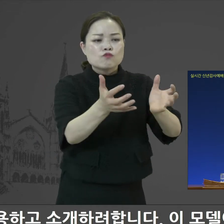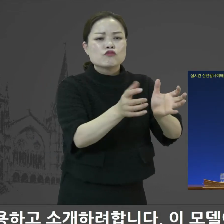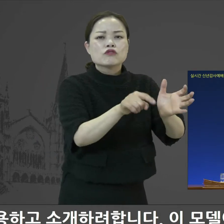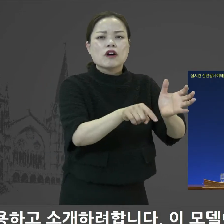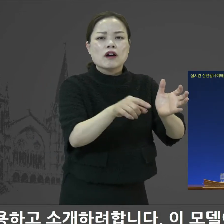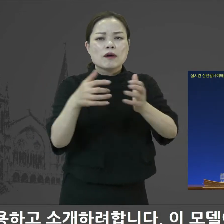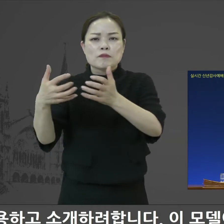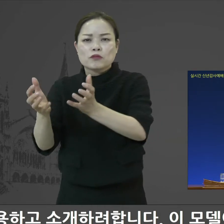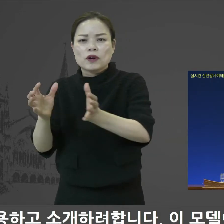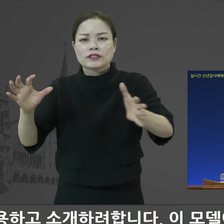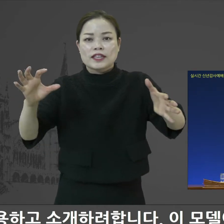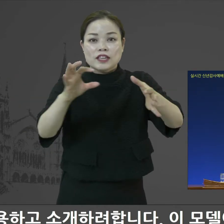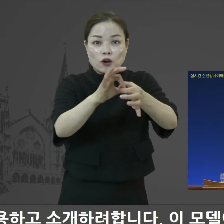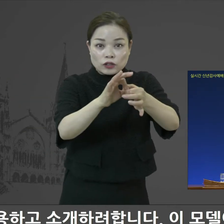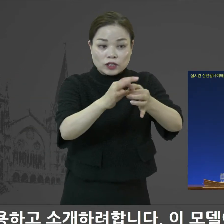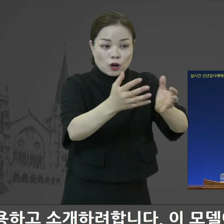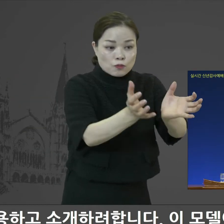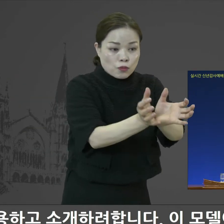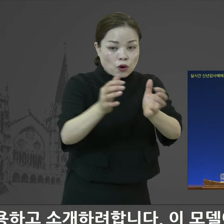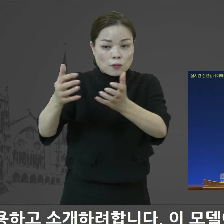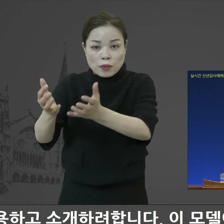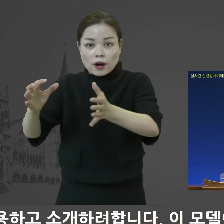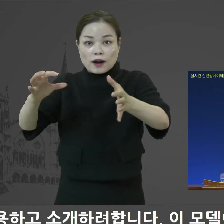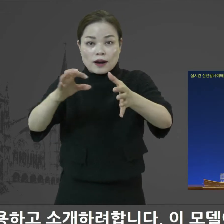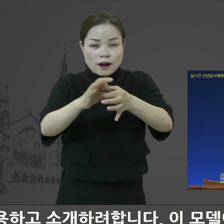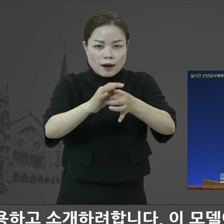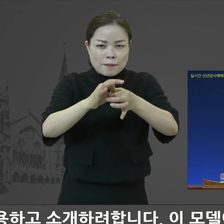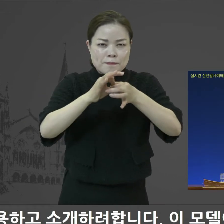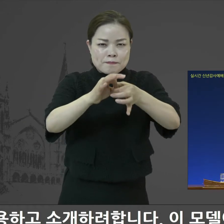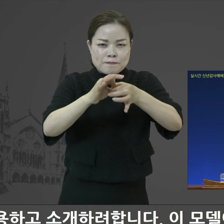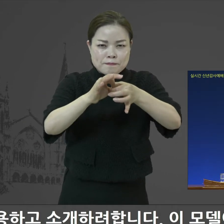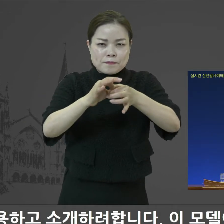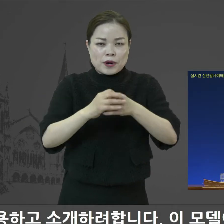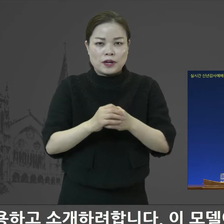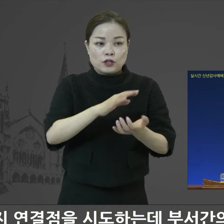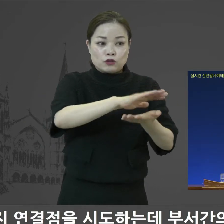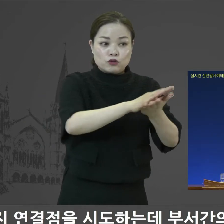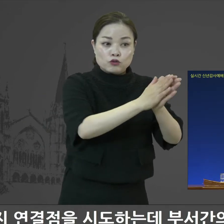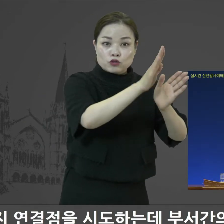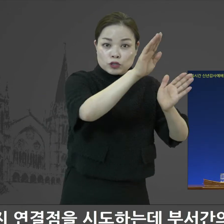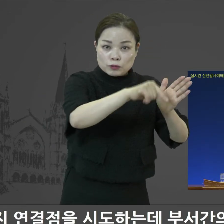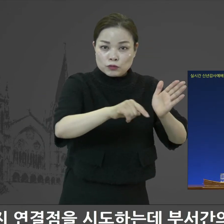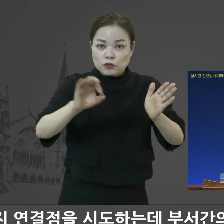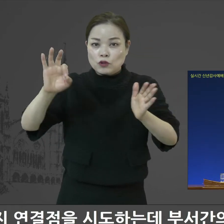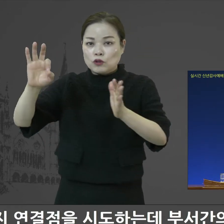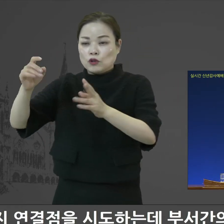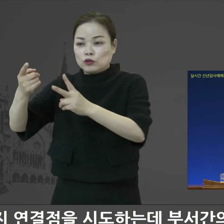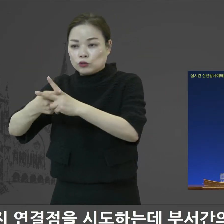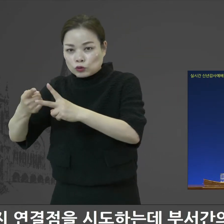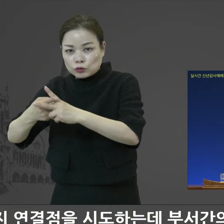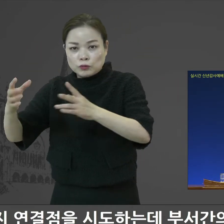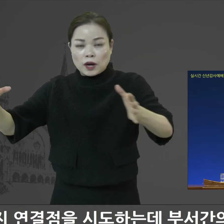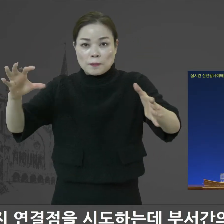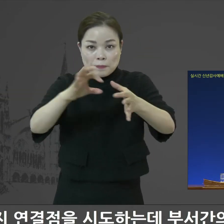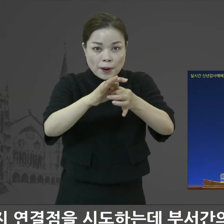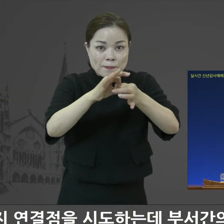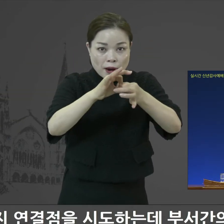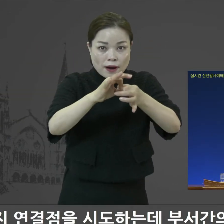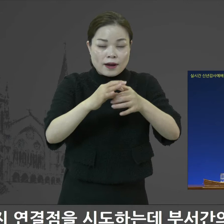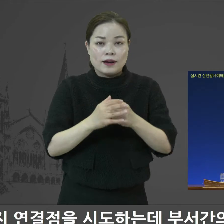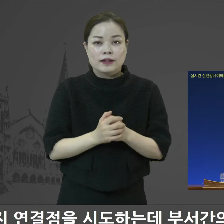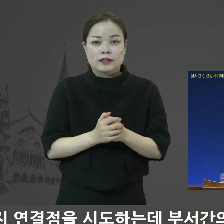간의 연결입니다. 부서 간에 연결되고 결합되어야 되는 거죠. 유치부와 유년부가 잘 연결되고 결합되어져야